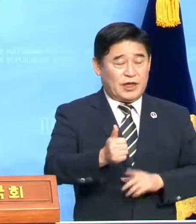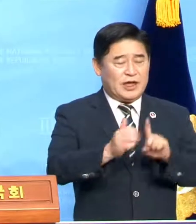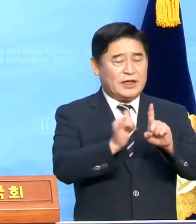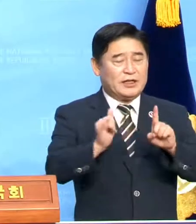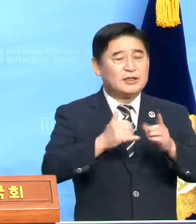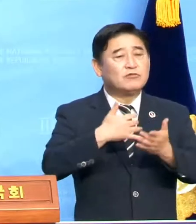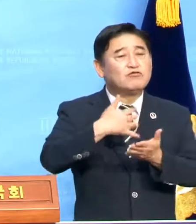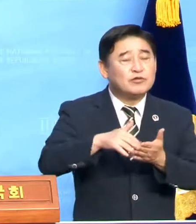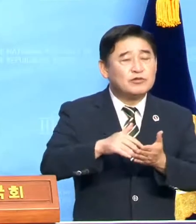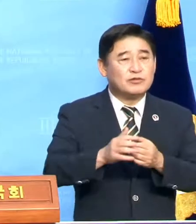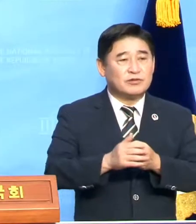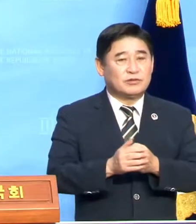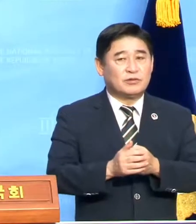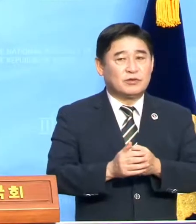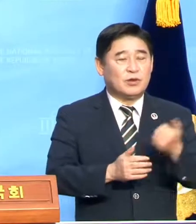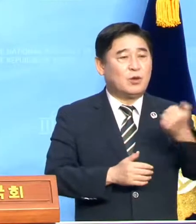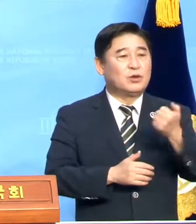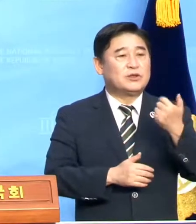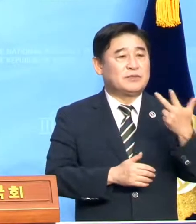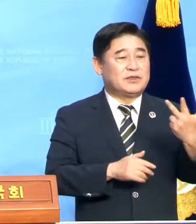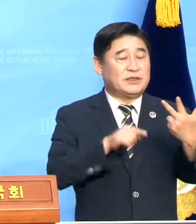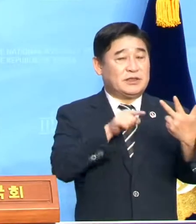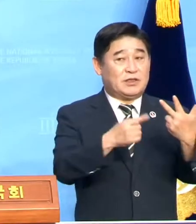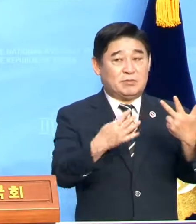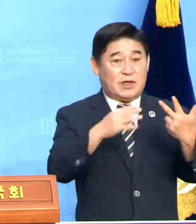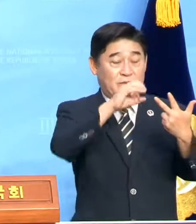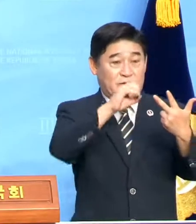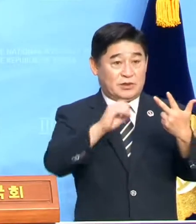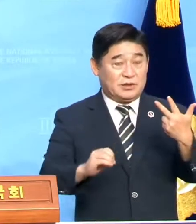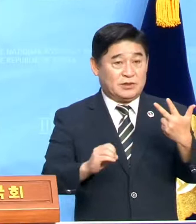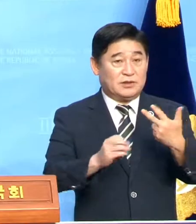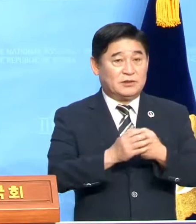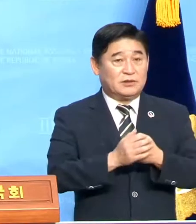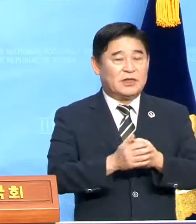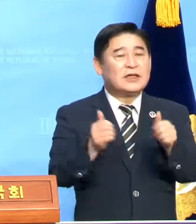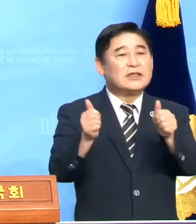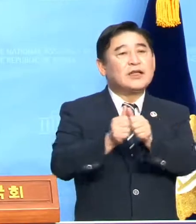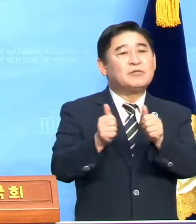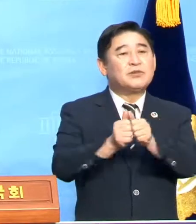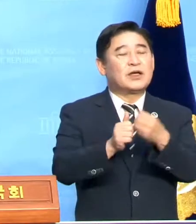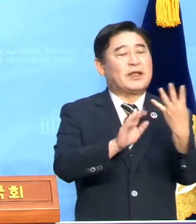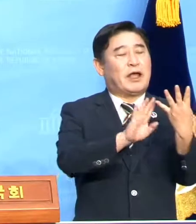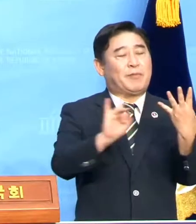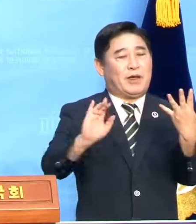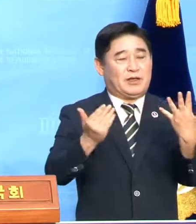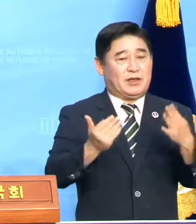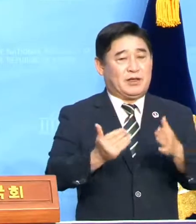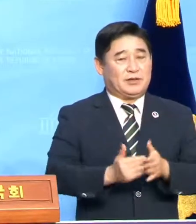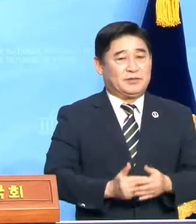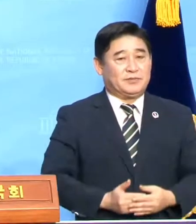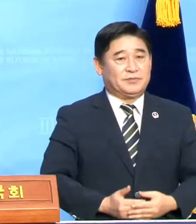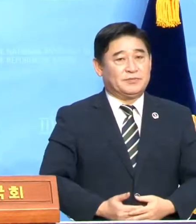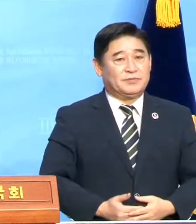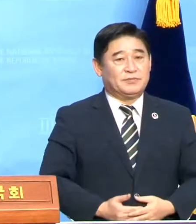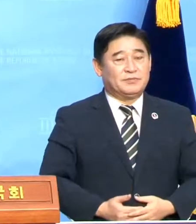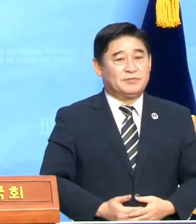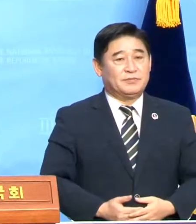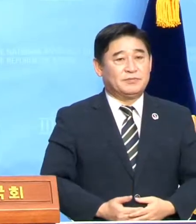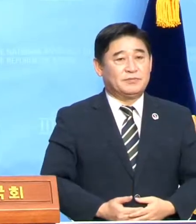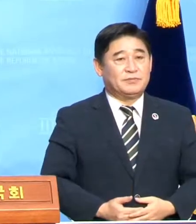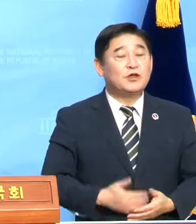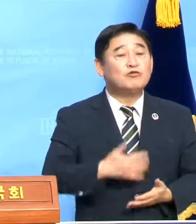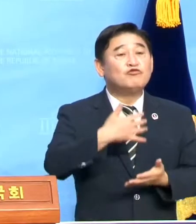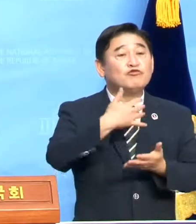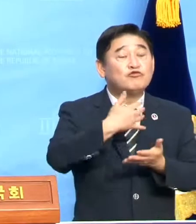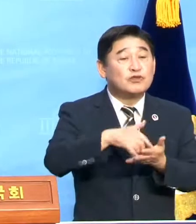가구 비중은 57.4% 로 남성의 내 배에 달합니다 이